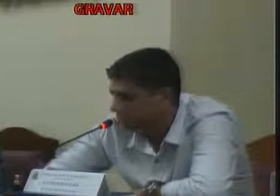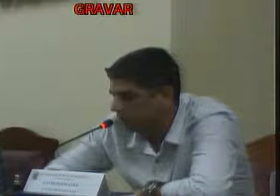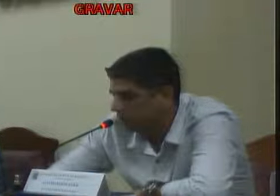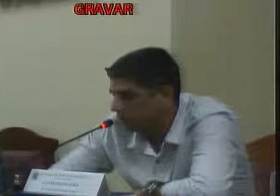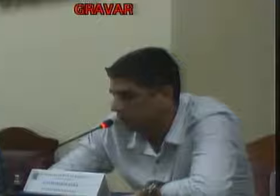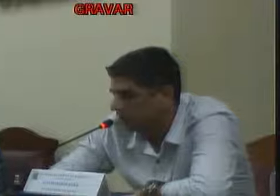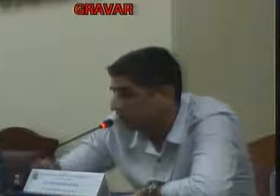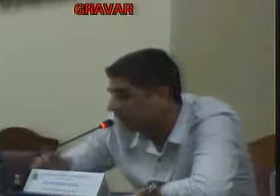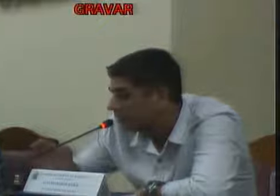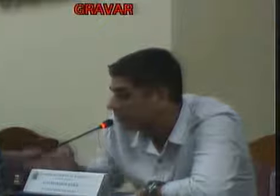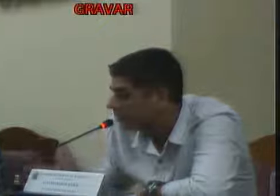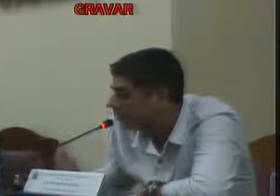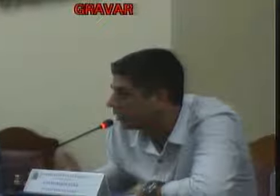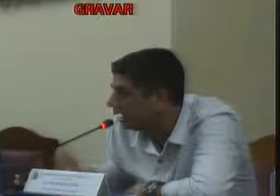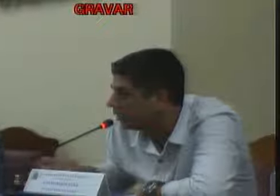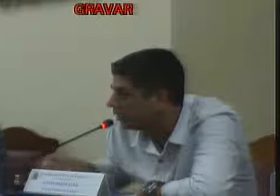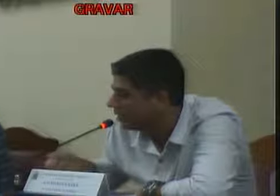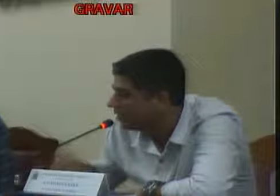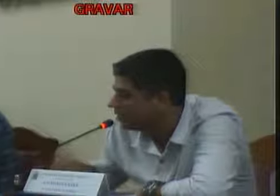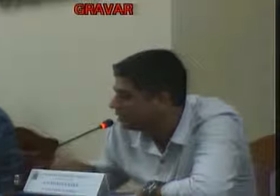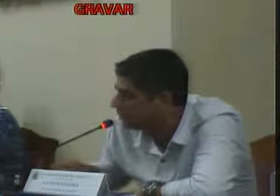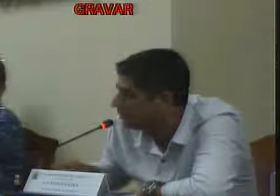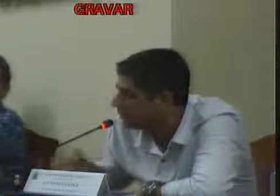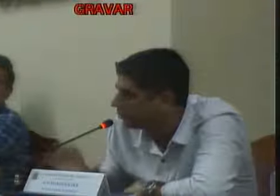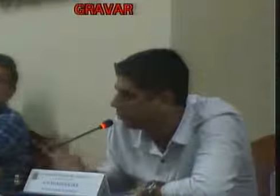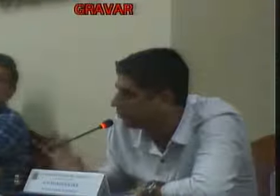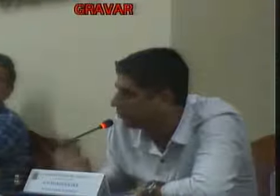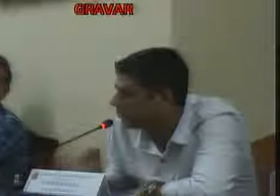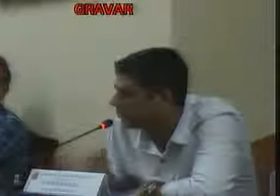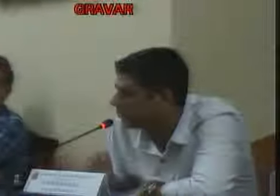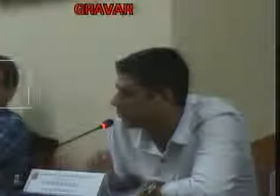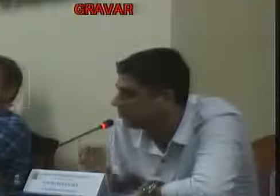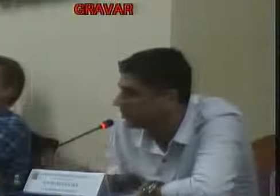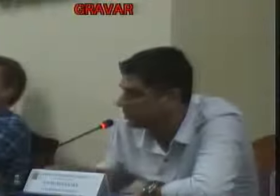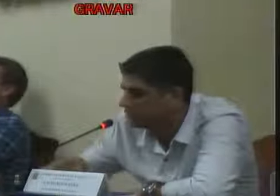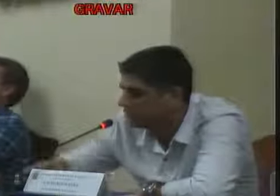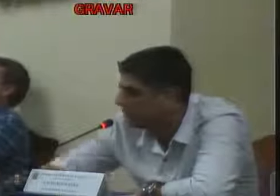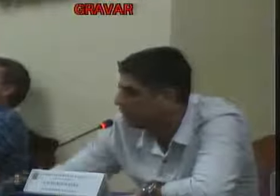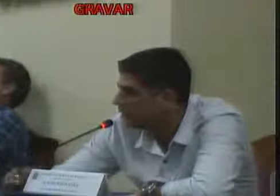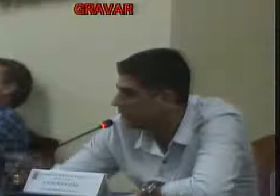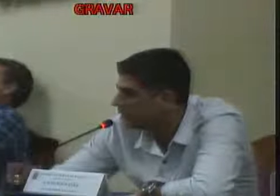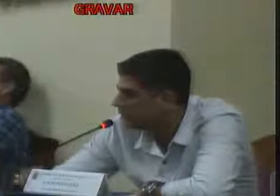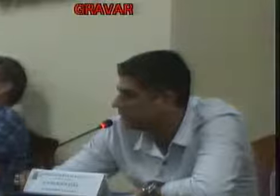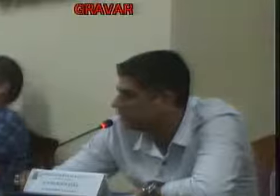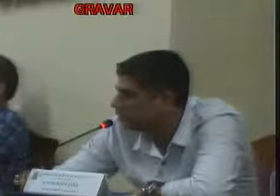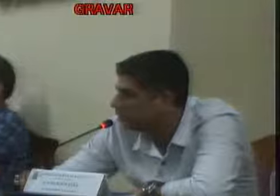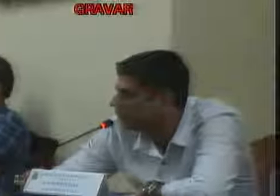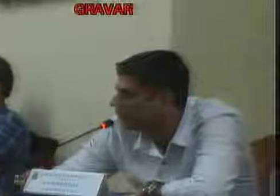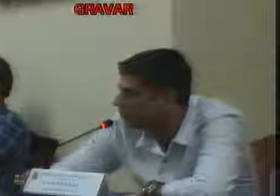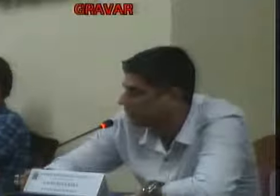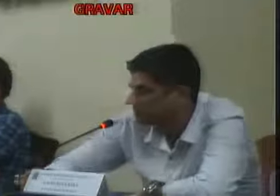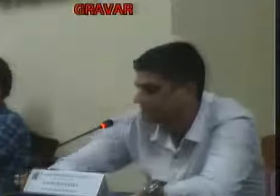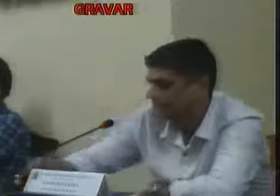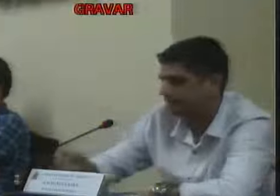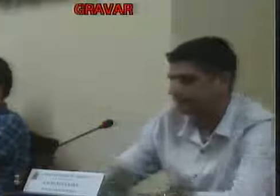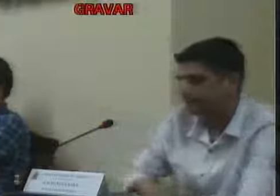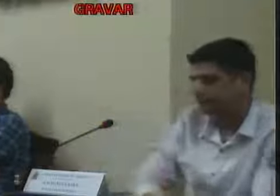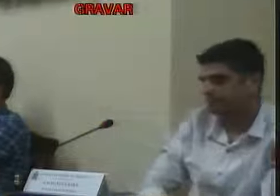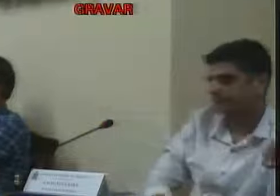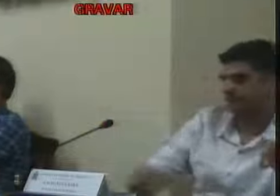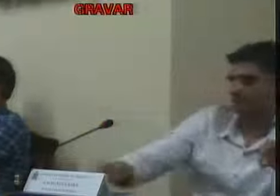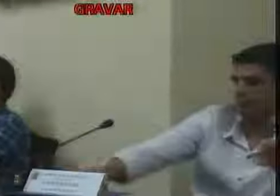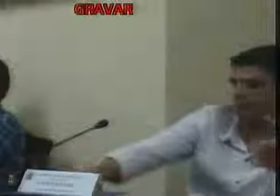acho que tem que ter muita tranquilidade e garantir principalmente a continuidade do serviço. E aí a gente vai fazendo essa transição de forma muito tranquila.